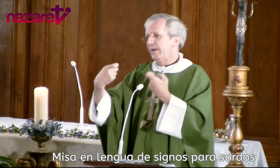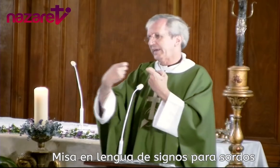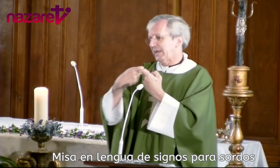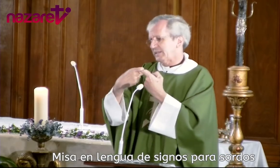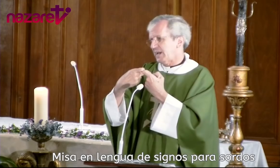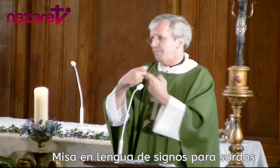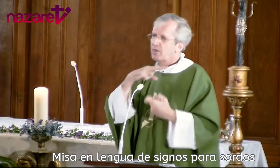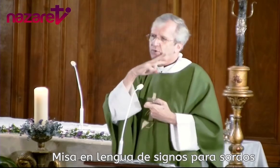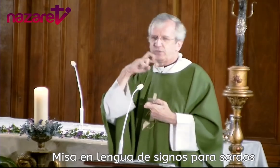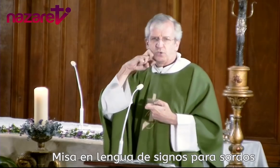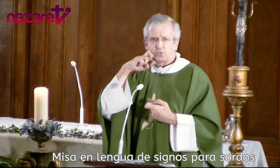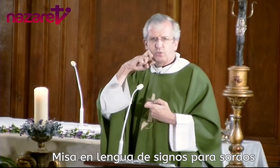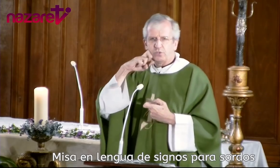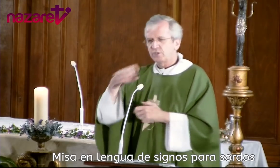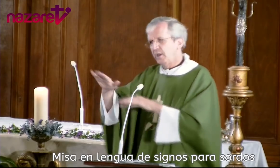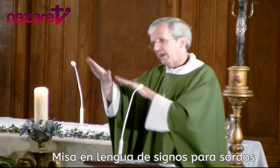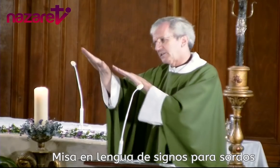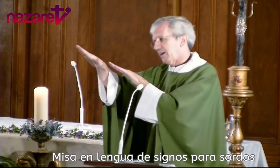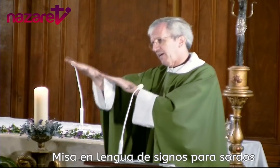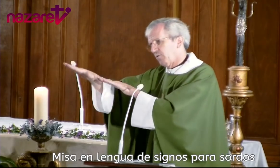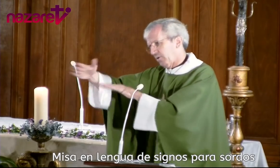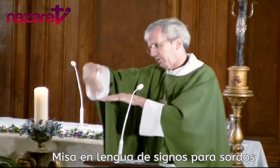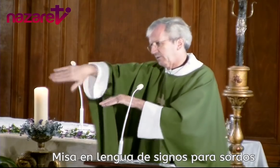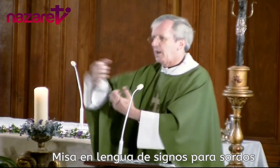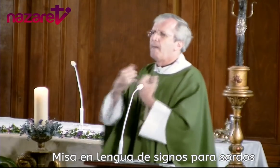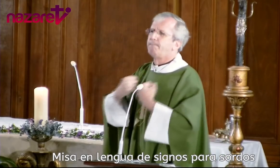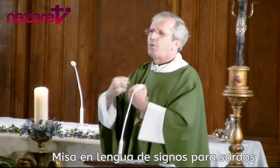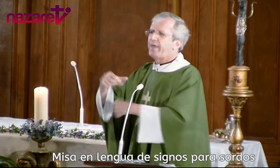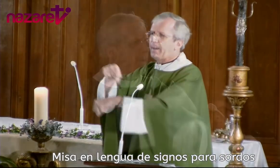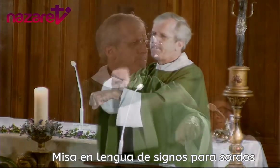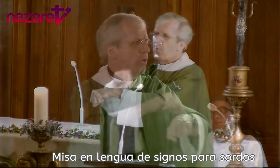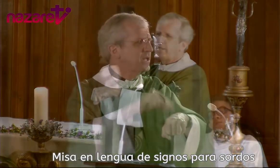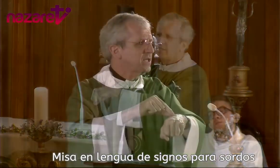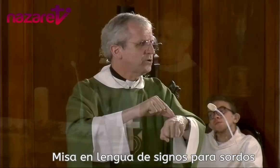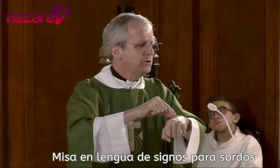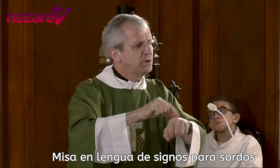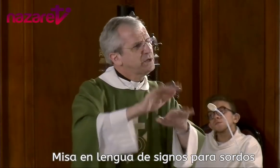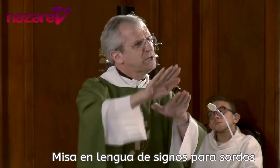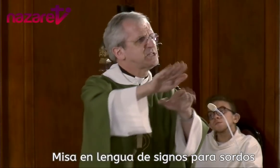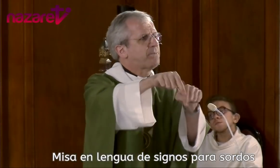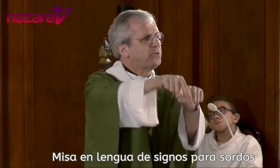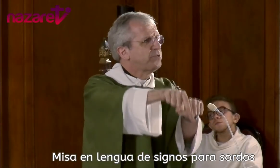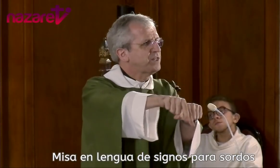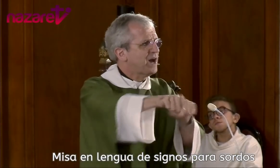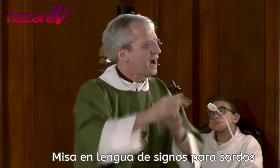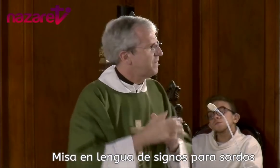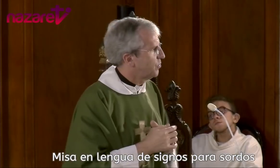que es enemigo de los judíos, está a favor del poder político y se pronuncia a favor de